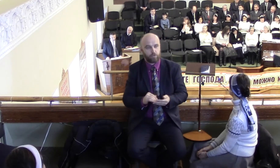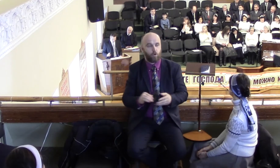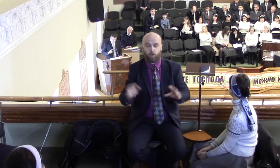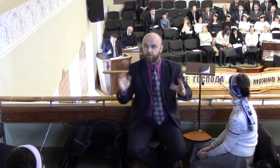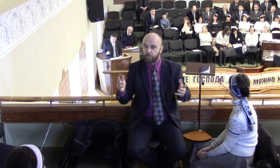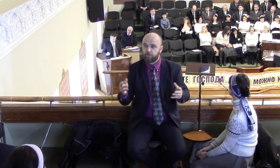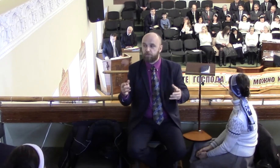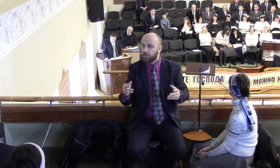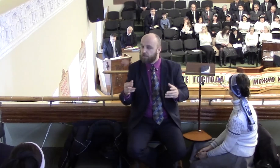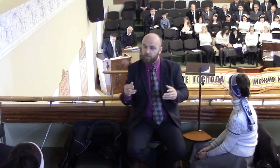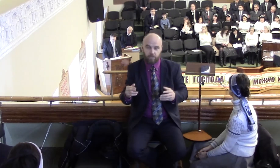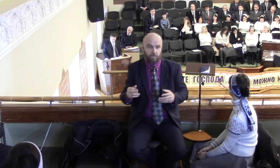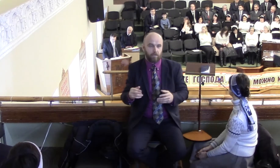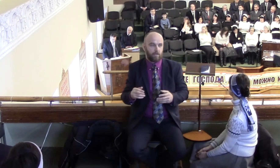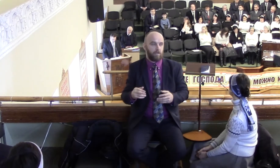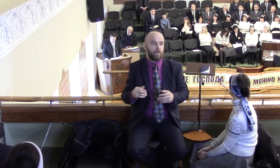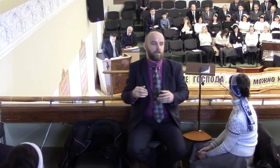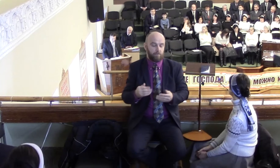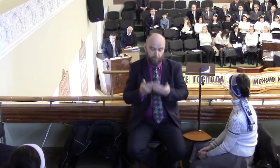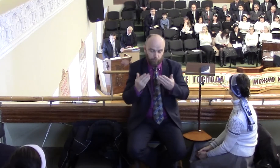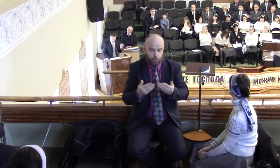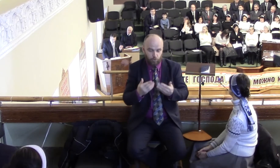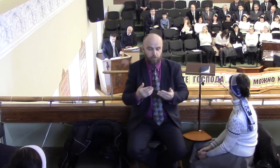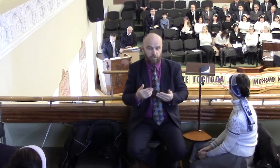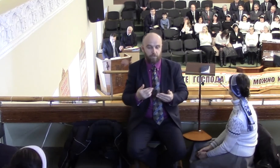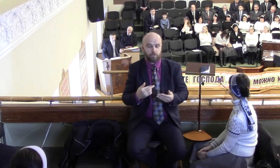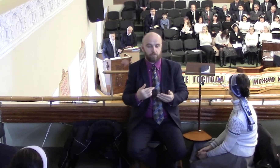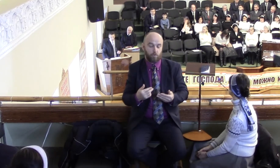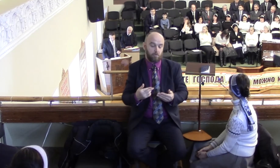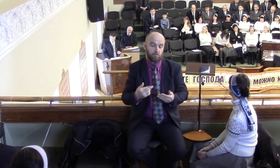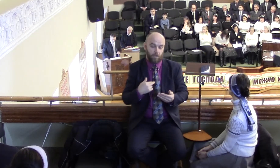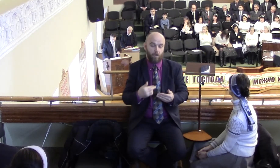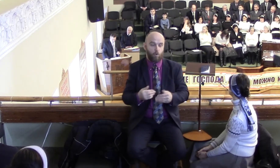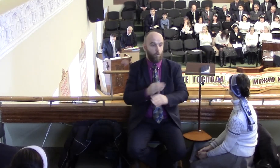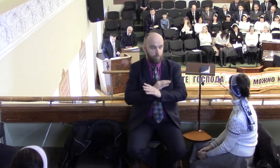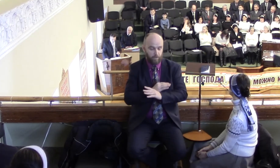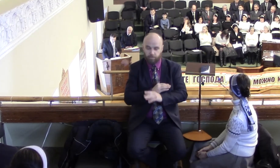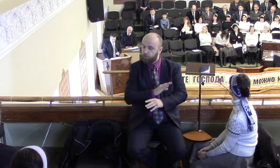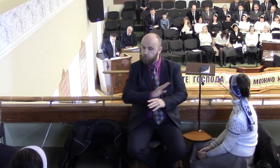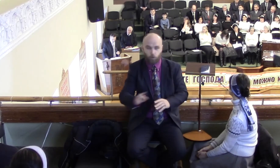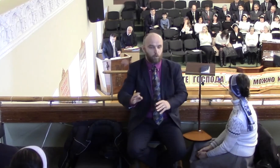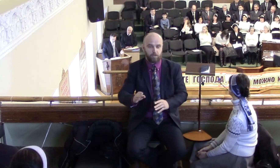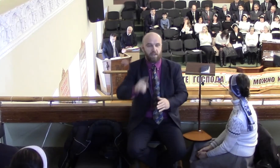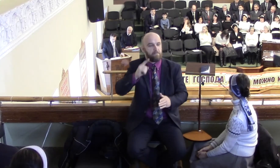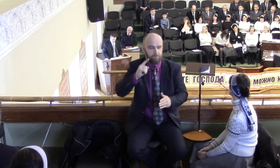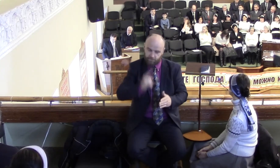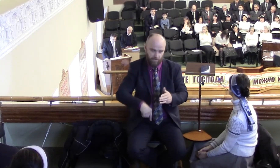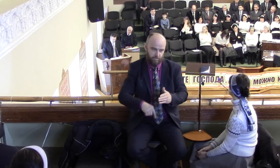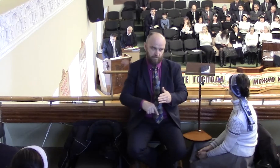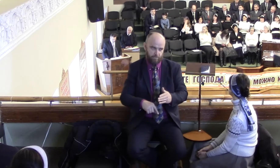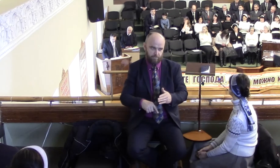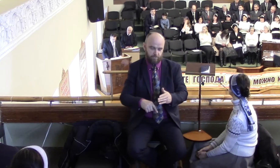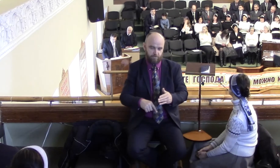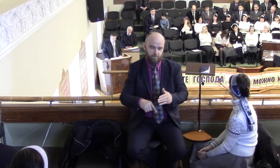умер. Не верьте ни единому слову. Я буду живее, чем сейчас. Я просто сменю